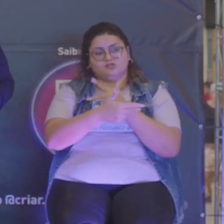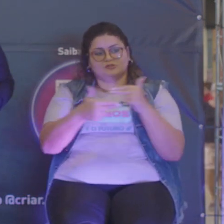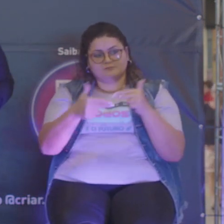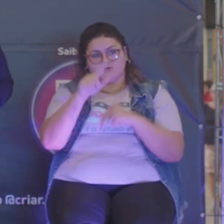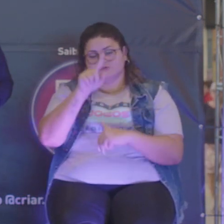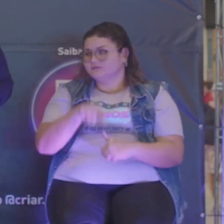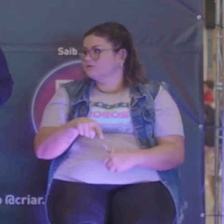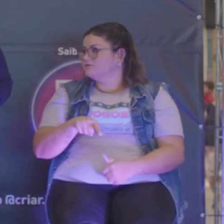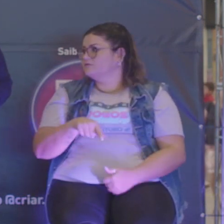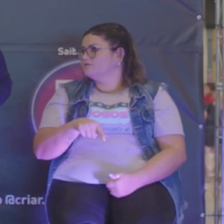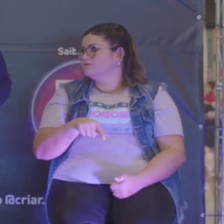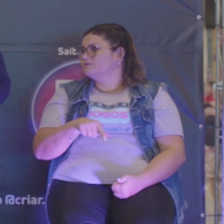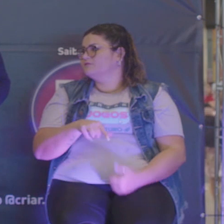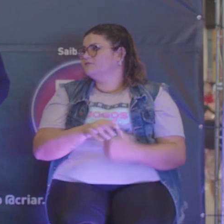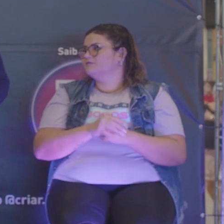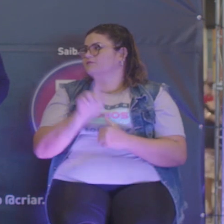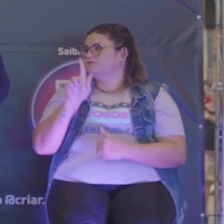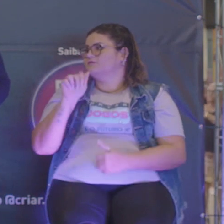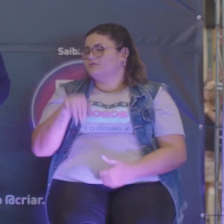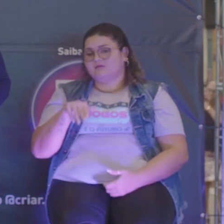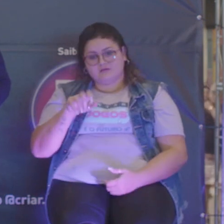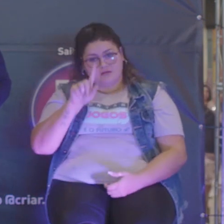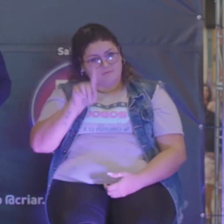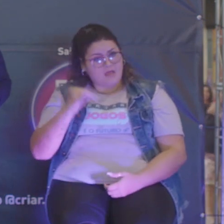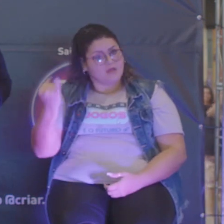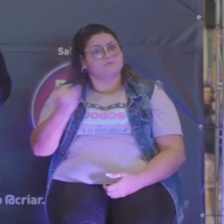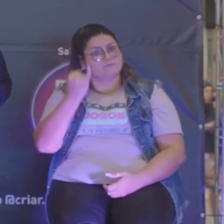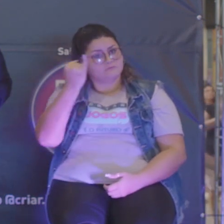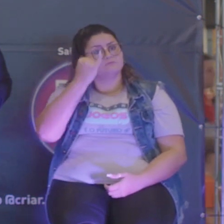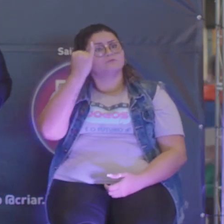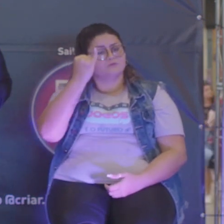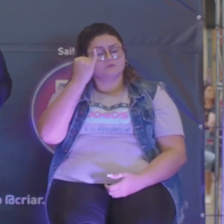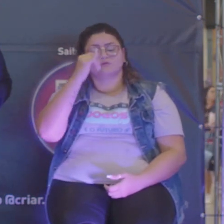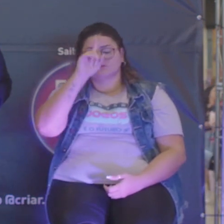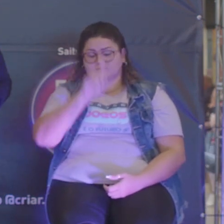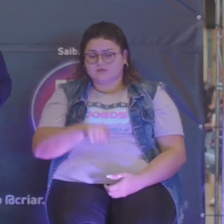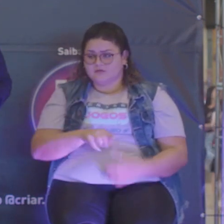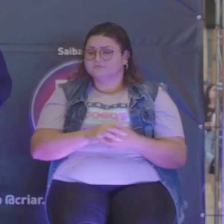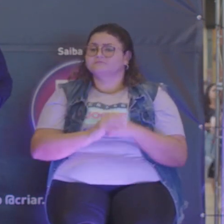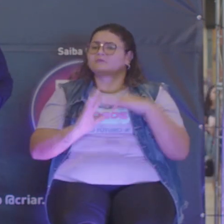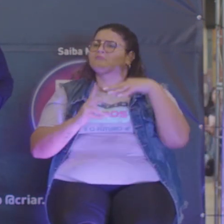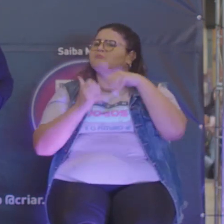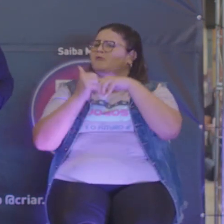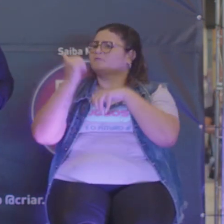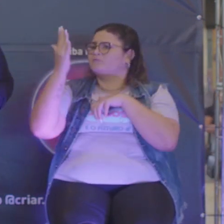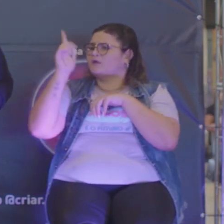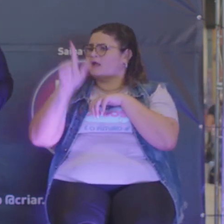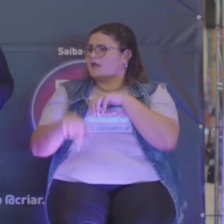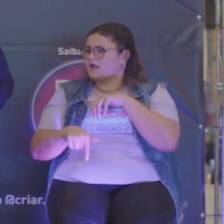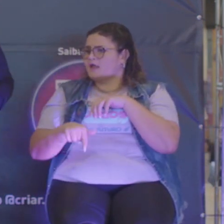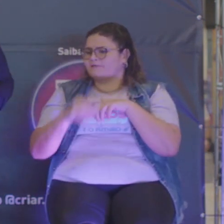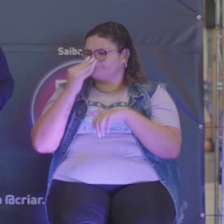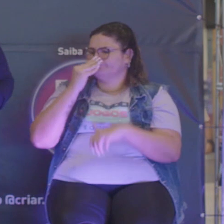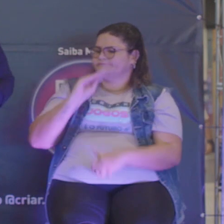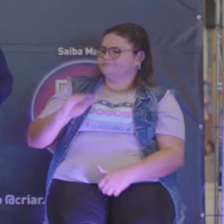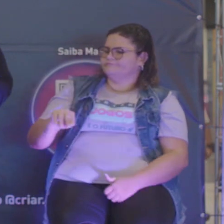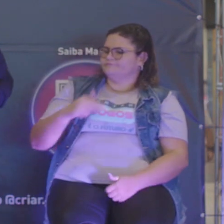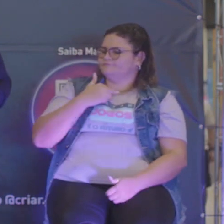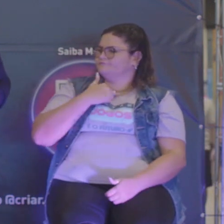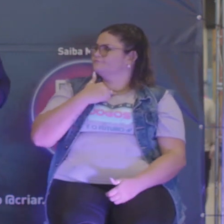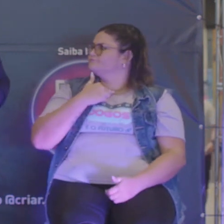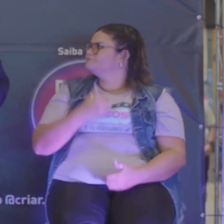não sou eu que estou falando que o games é importante, é o Comitê Olímpico Internacional que está falando, então a gente não pode ignorar, né, Thaís?